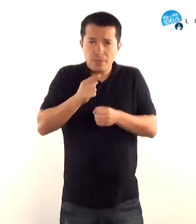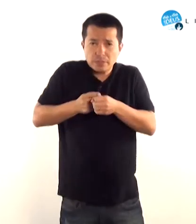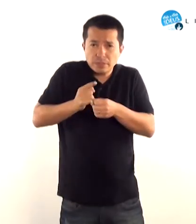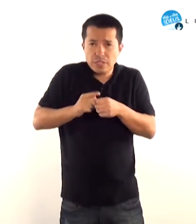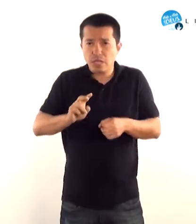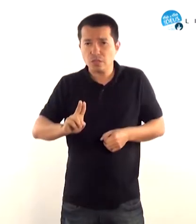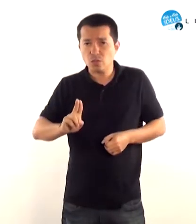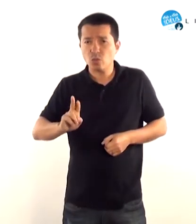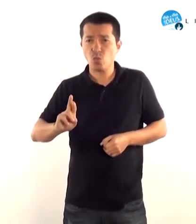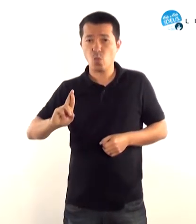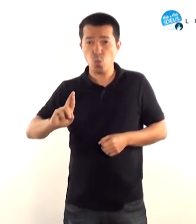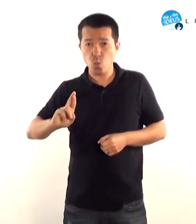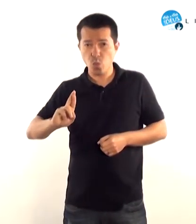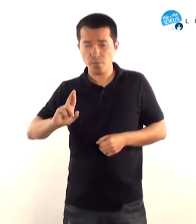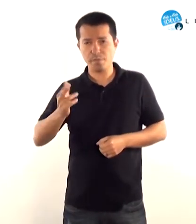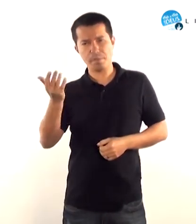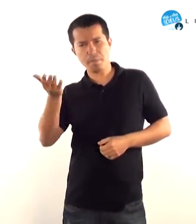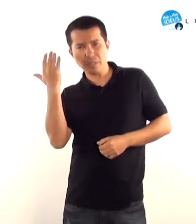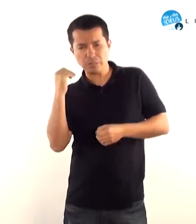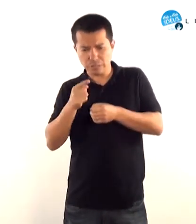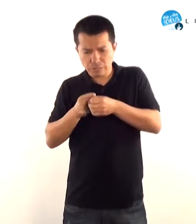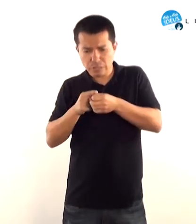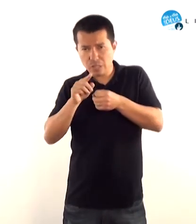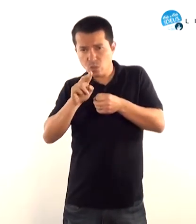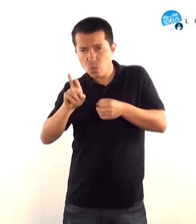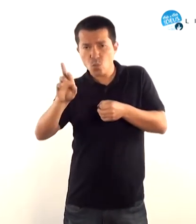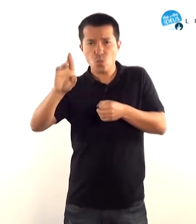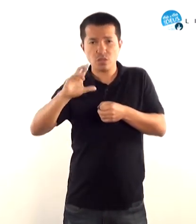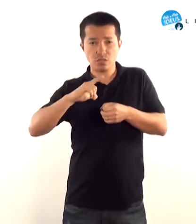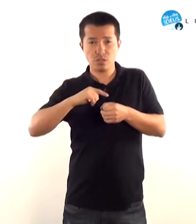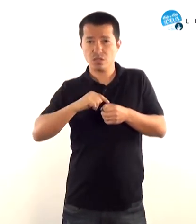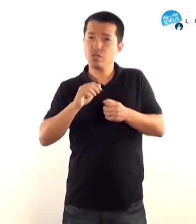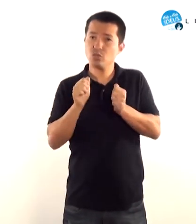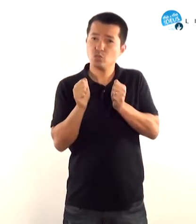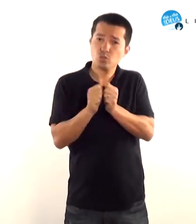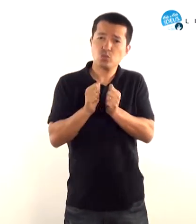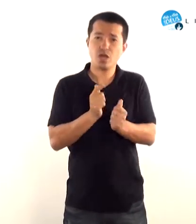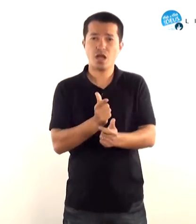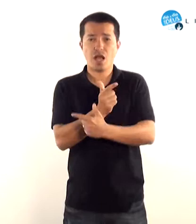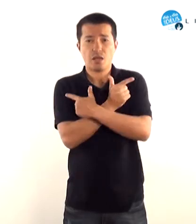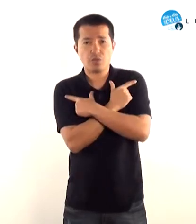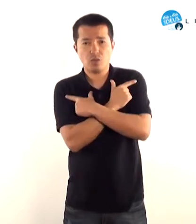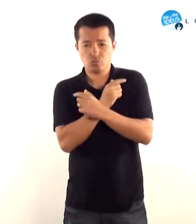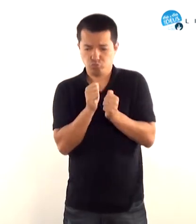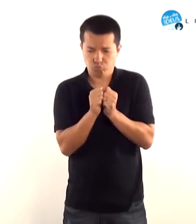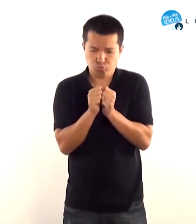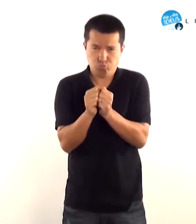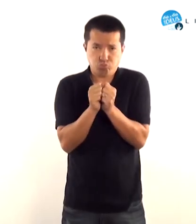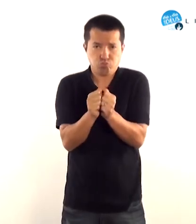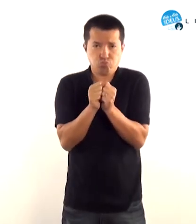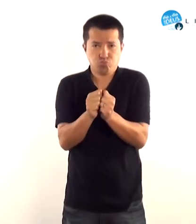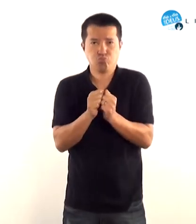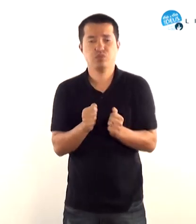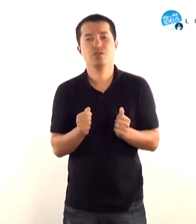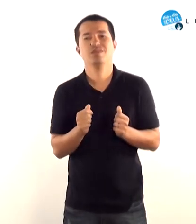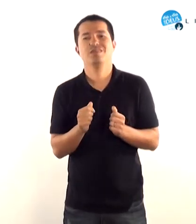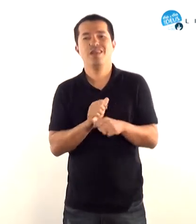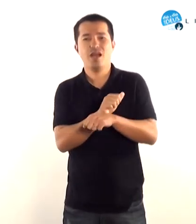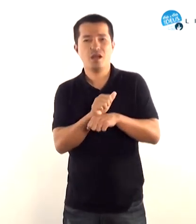Ur dos Caldeus, ele vem acompanhando o seu tio, ele faz parte da família, é como um filho para ele